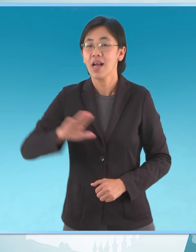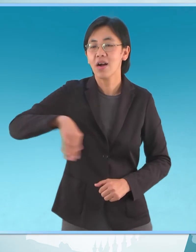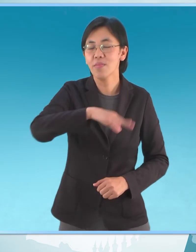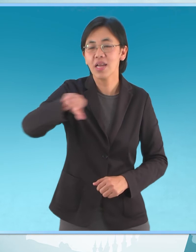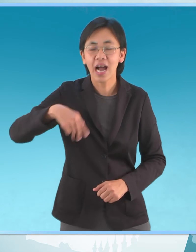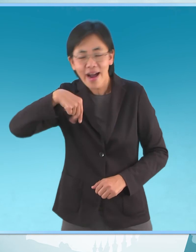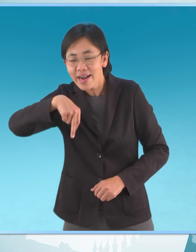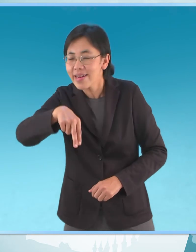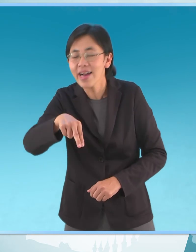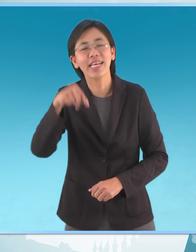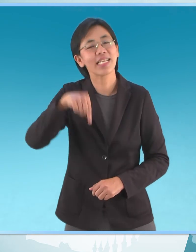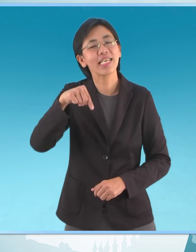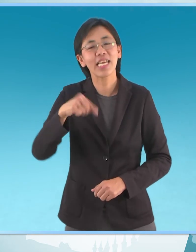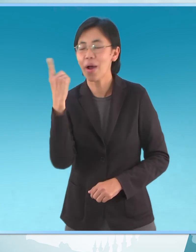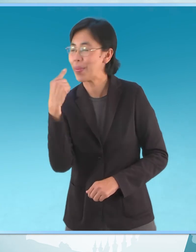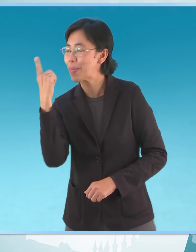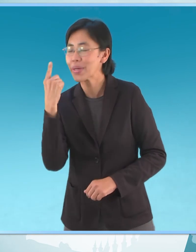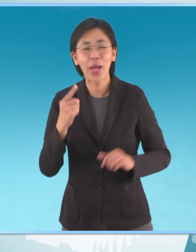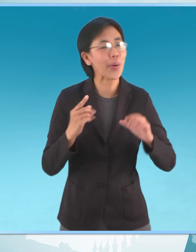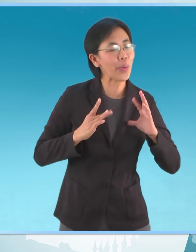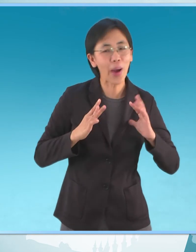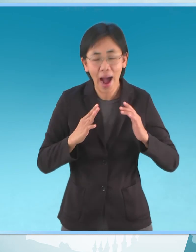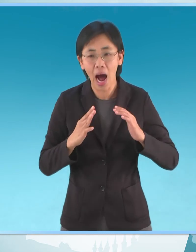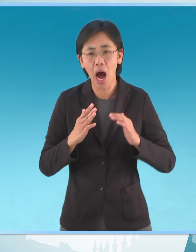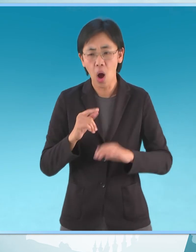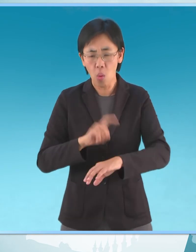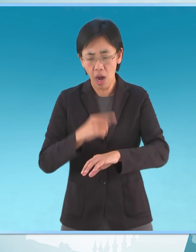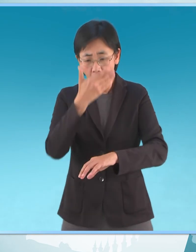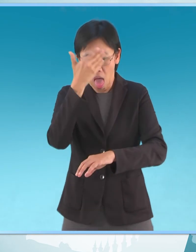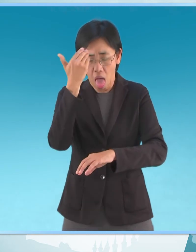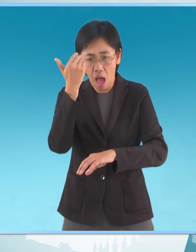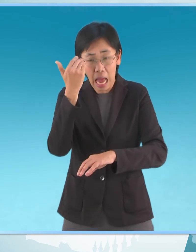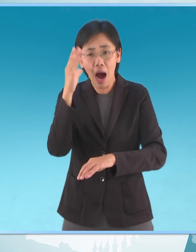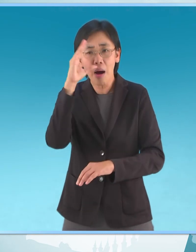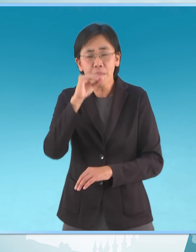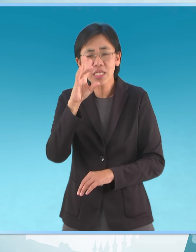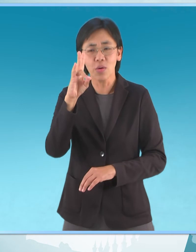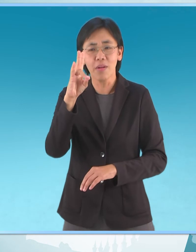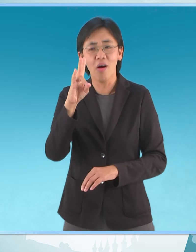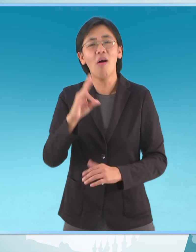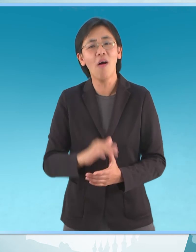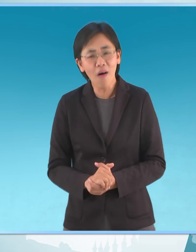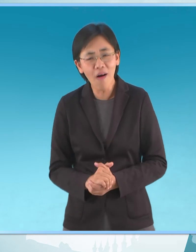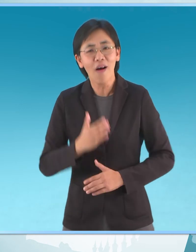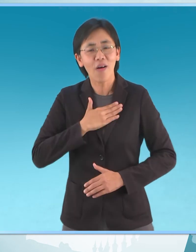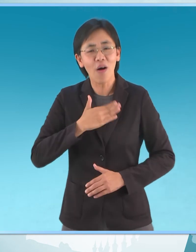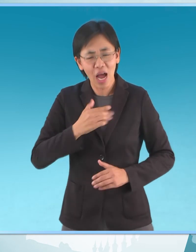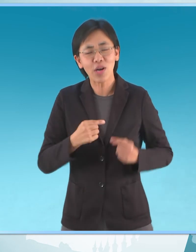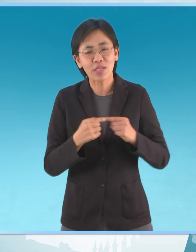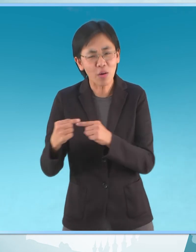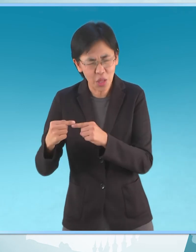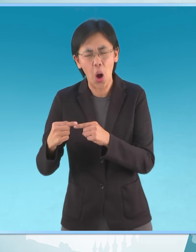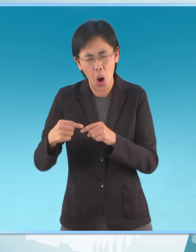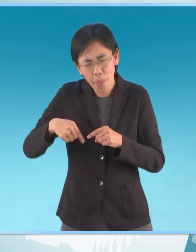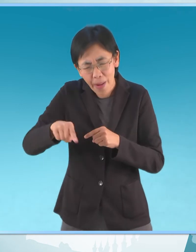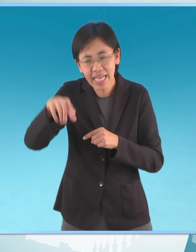ผู้ชมครับเดินเล่นในเมืองท่าแขกแห่งนี้เนี่ยไปเวลามาลืมเวลาเลยนะฮะนี่จะทุ่มนึงแล้วครับเกือบลืมไปเลยว่าเรายังต้องเดินท